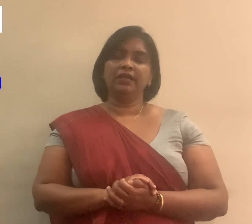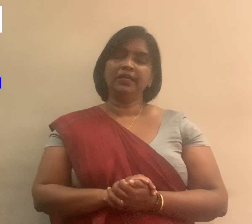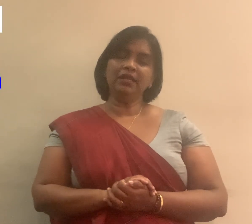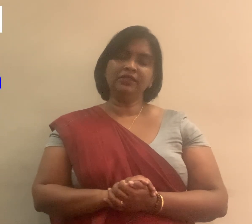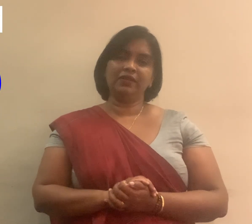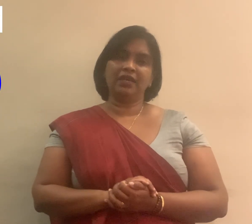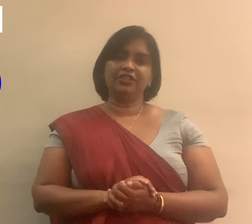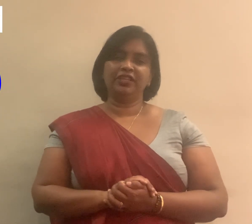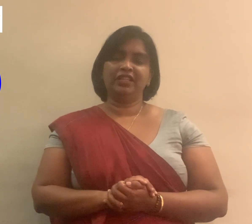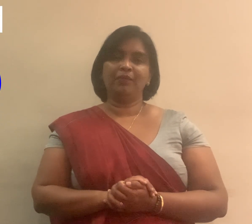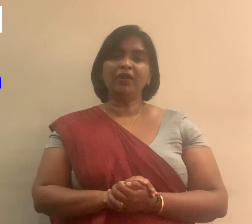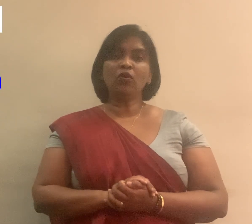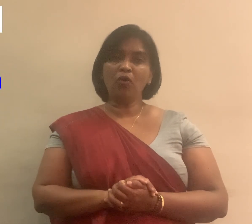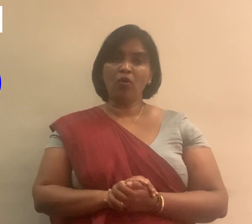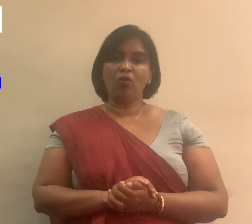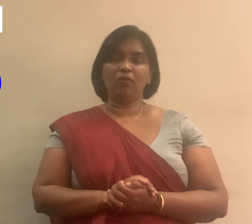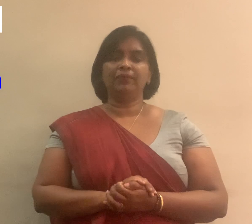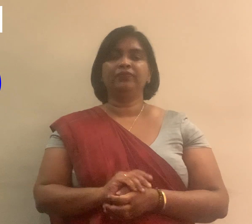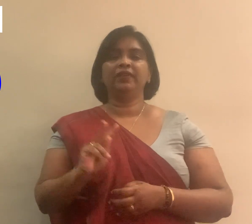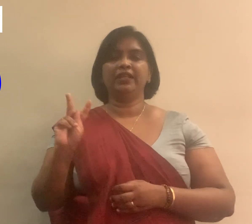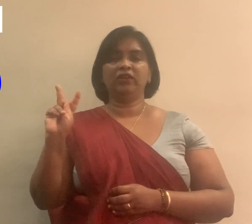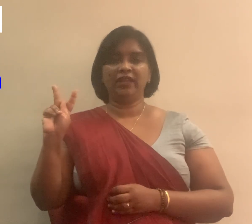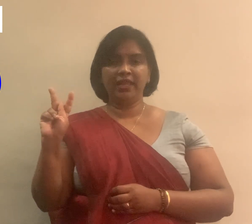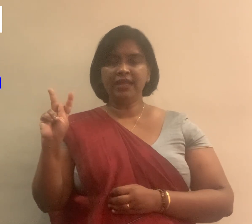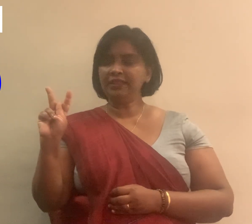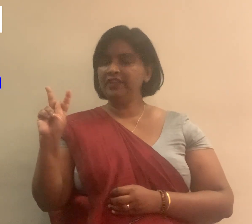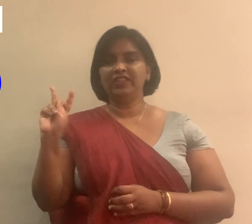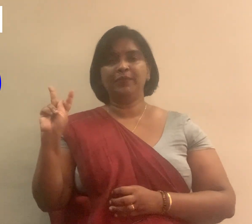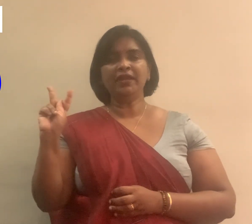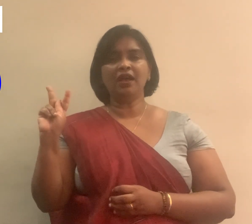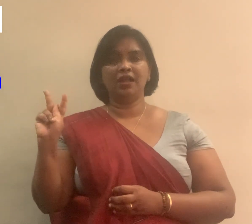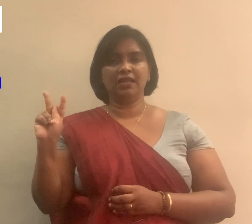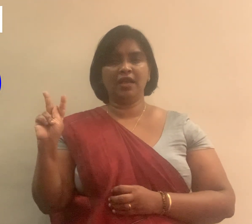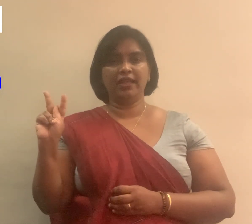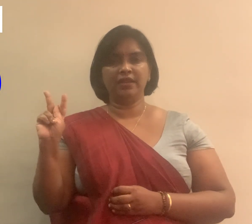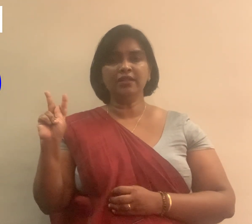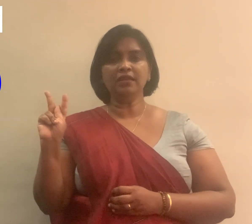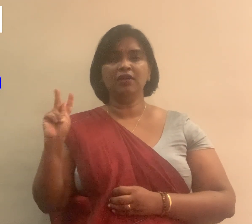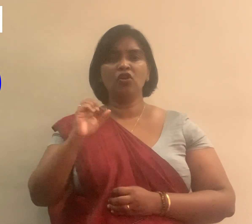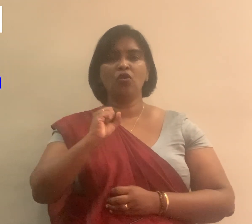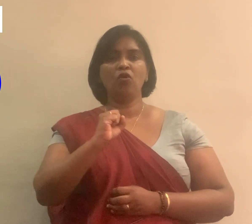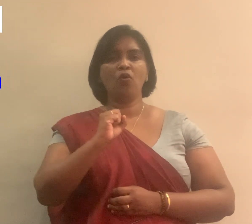ඊළඟ ස්වරාක්ෂරය තමයි කෝ. ඒකත් තේදෙම අල්කයන්න O.